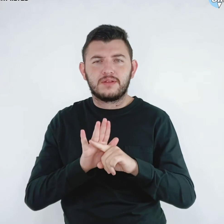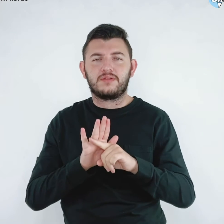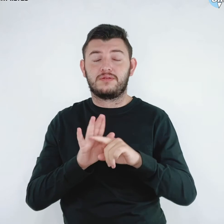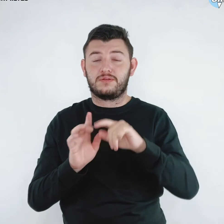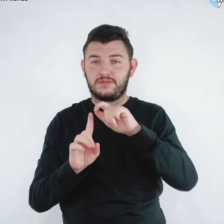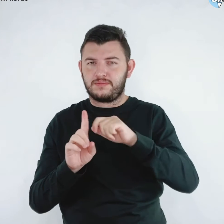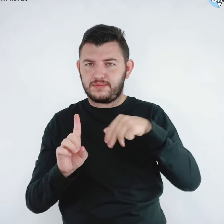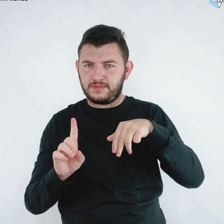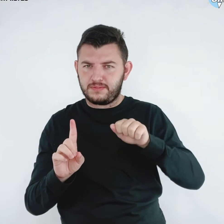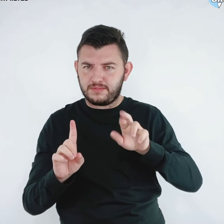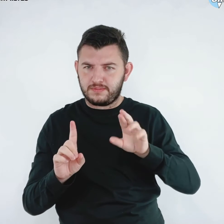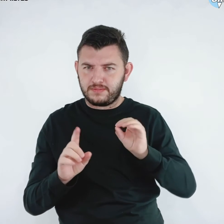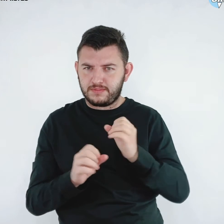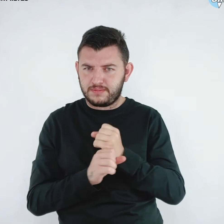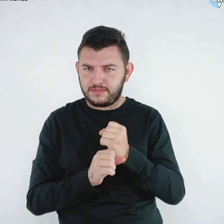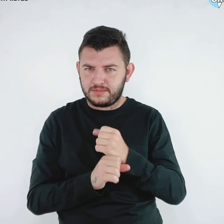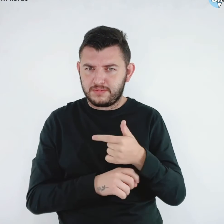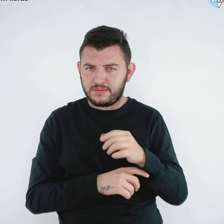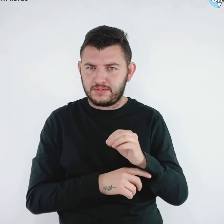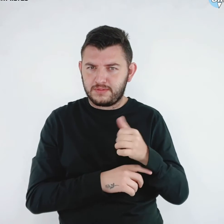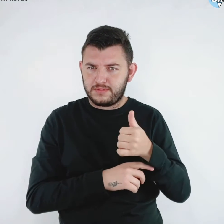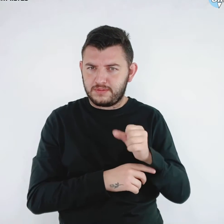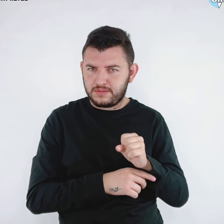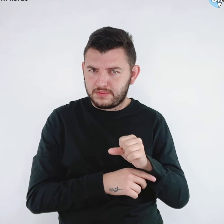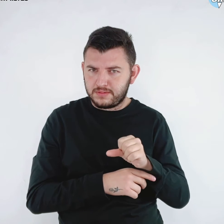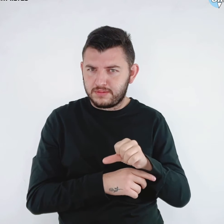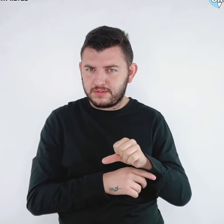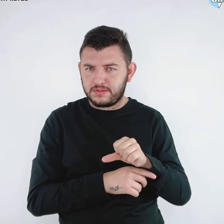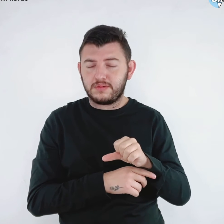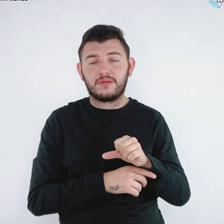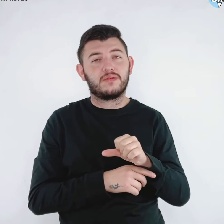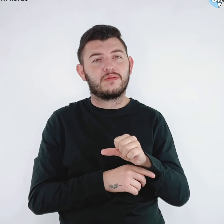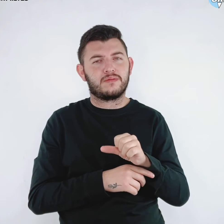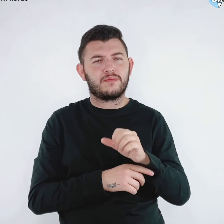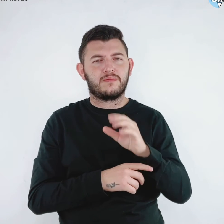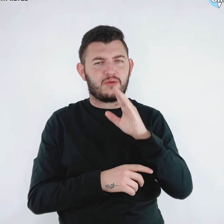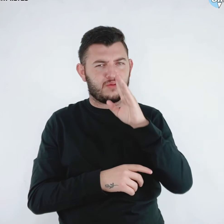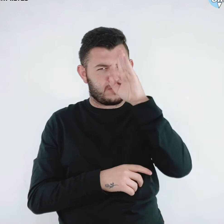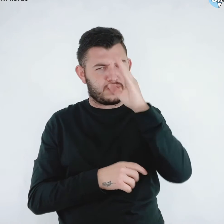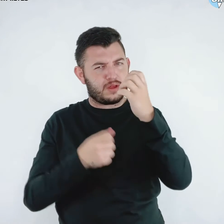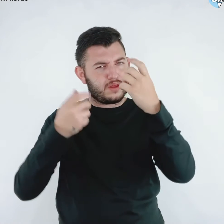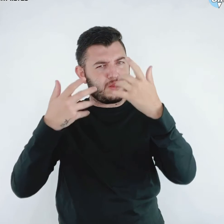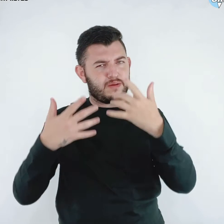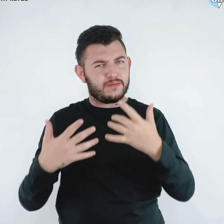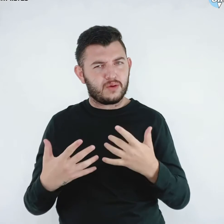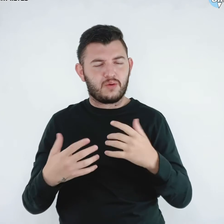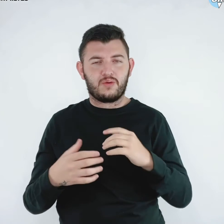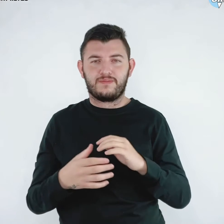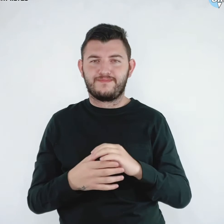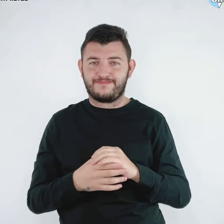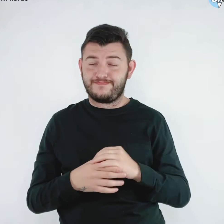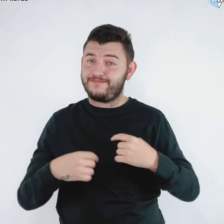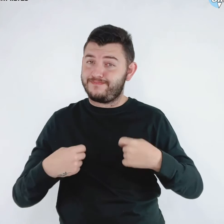março de 2019, quando Bolsonaro afirmou: "Nós temos é que desconstruir